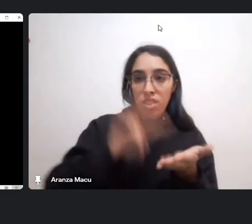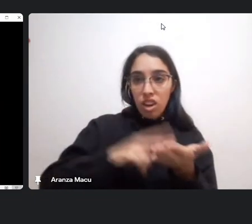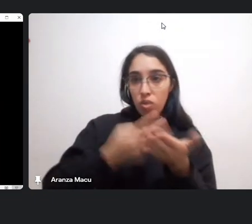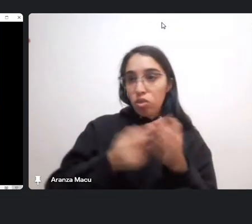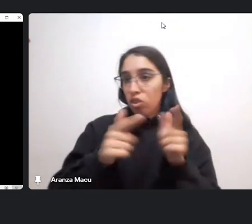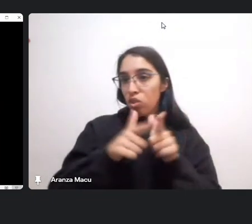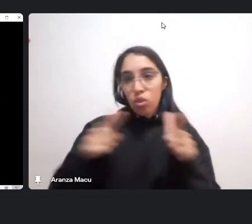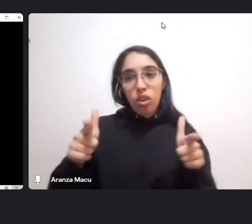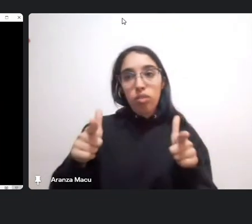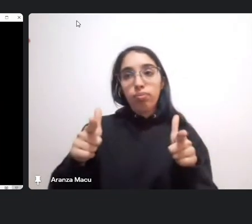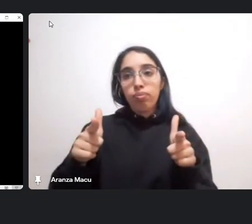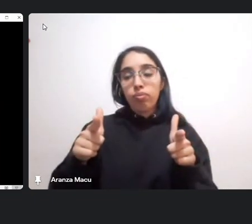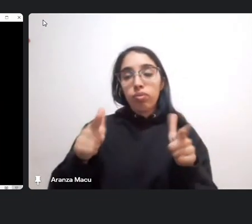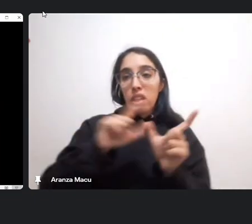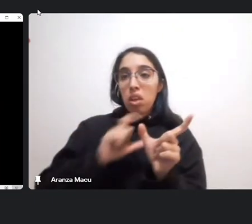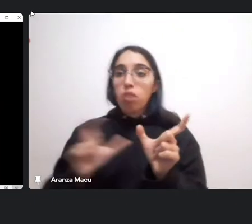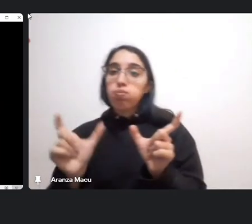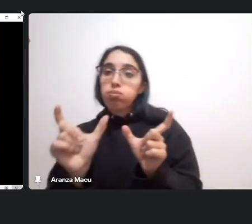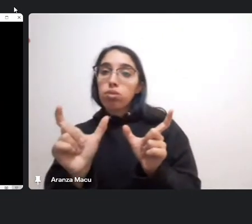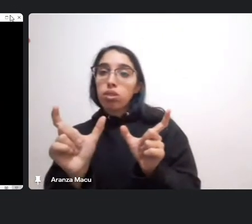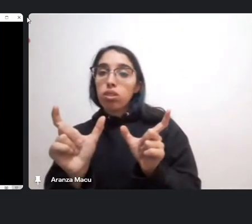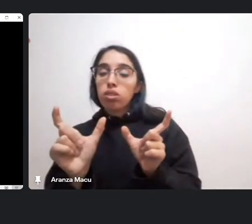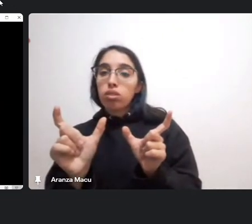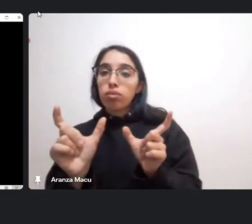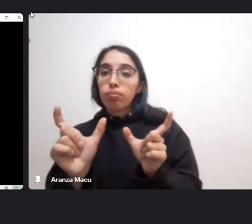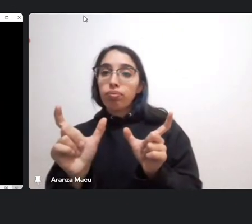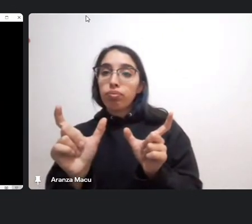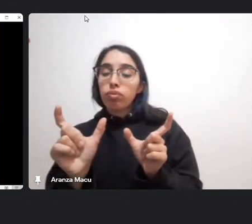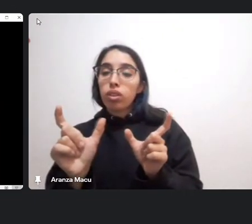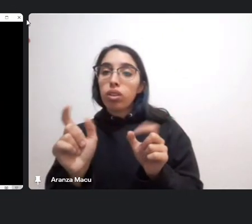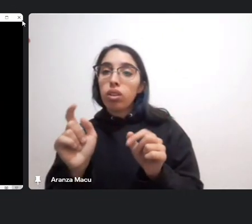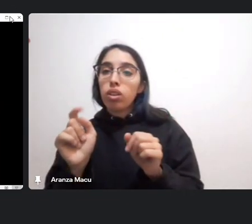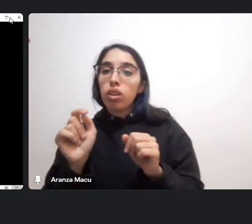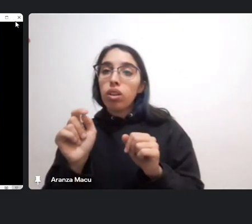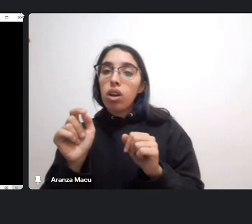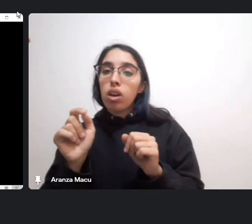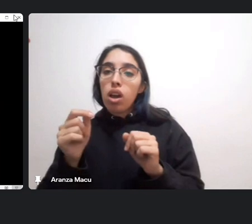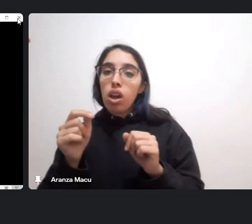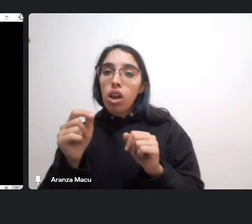¿sí? O también podría ser mediante el apoyo, ¿sí? Si fuese,